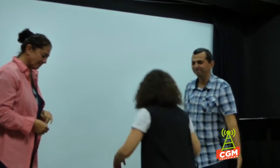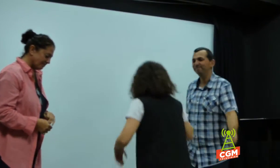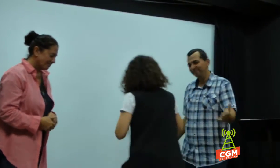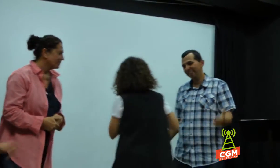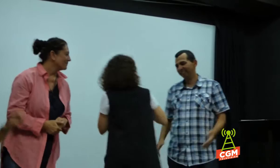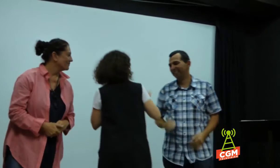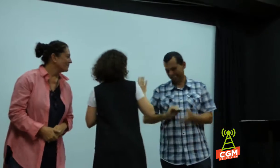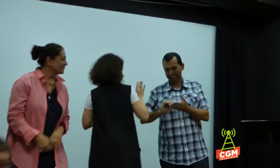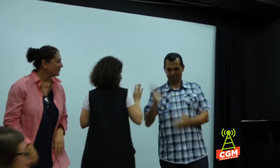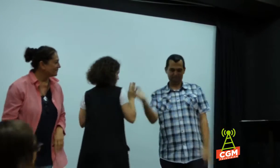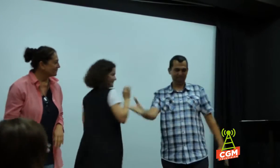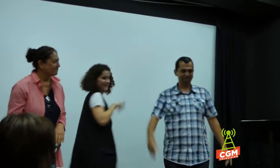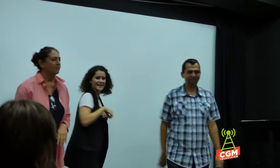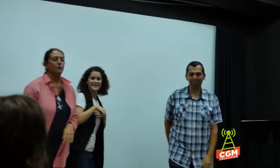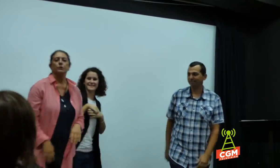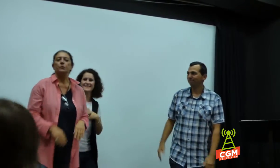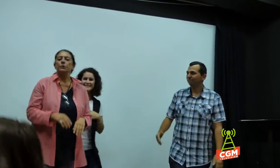Espera, me voy a bajar aquí y así les veo.